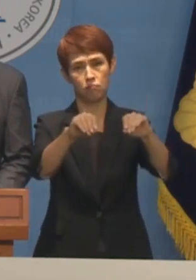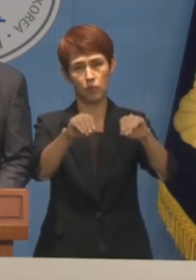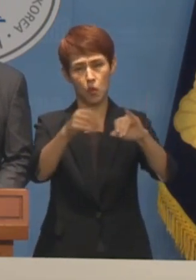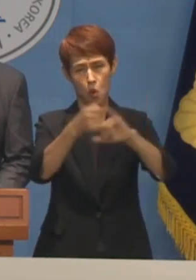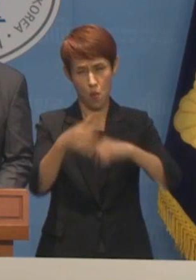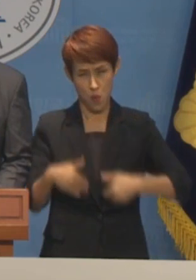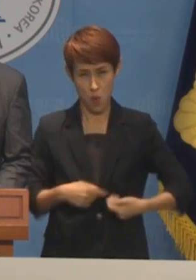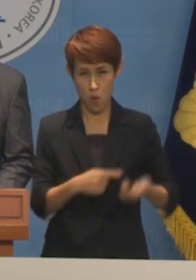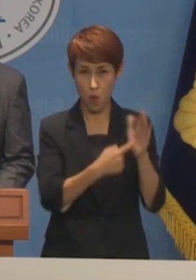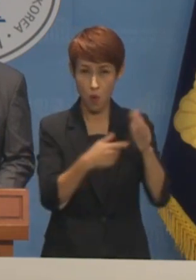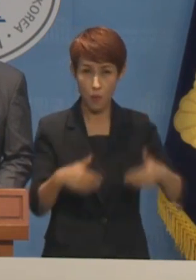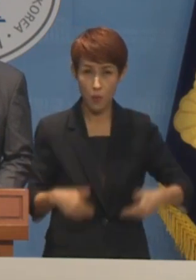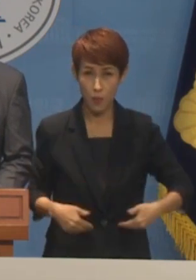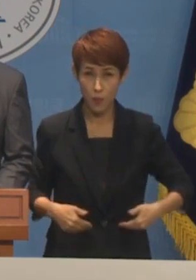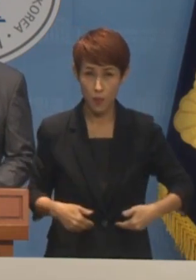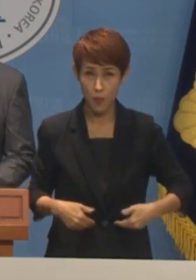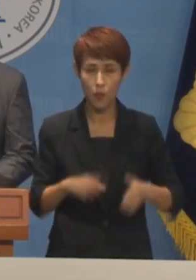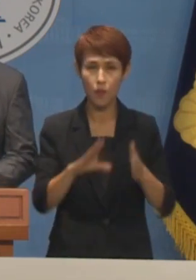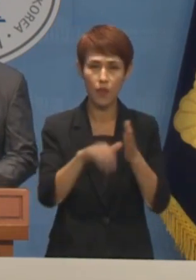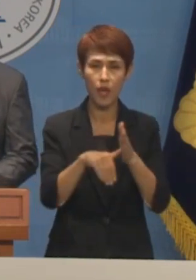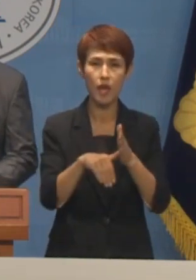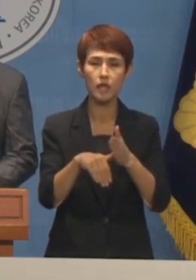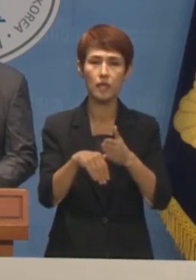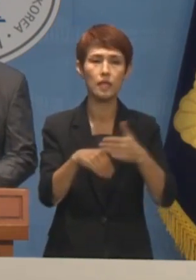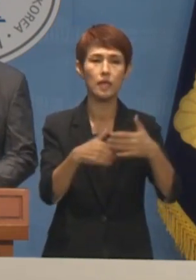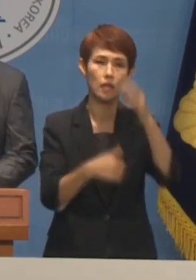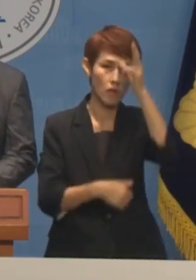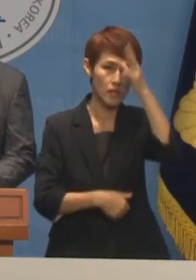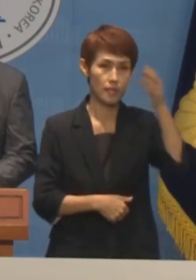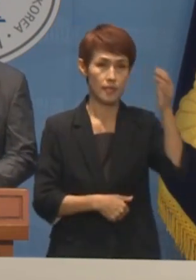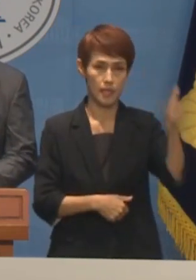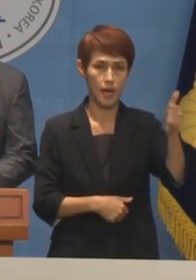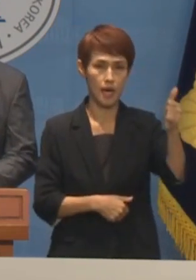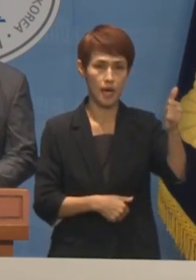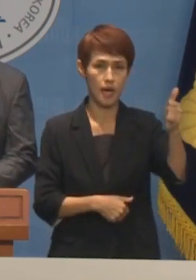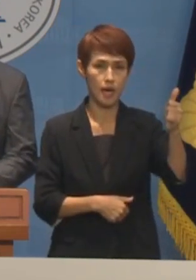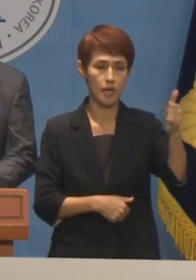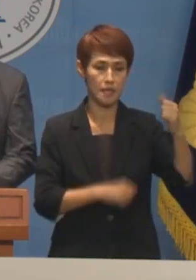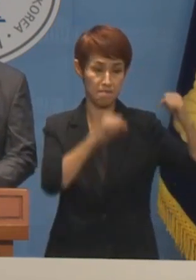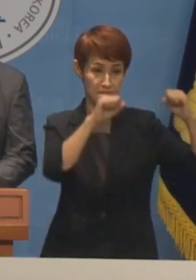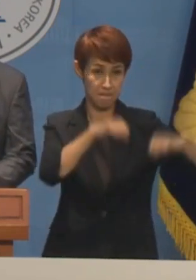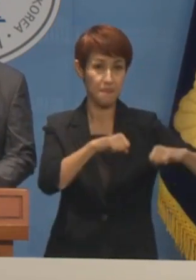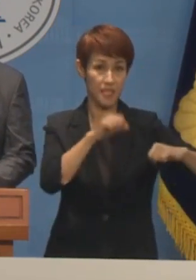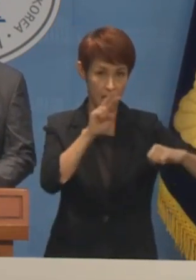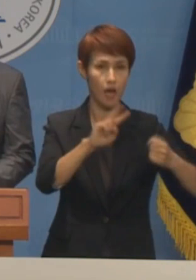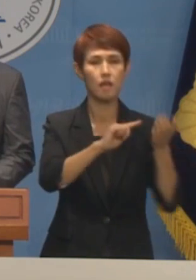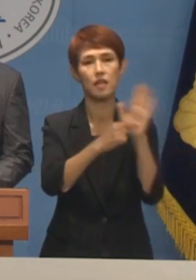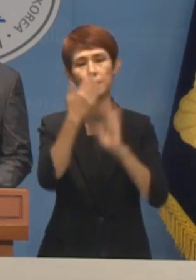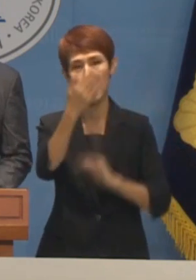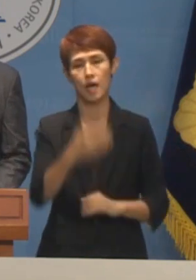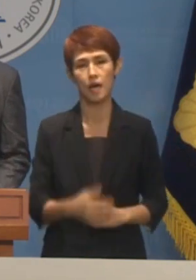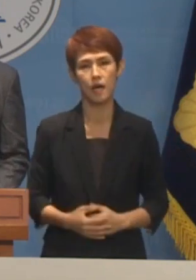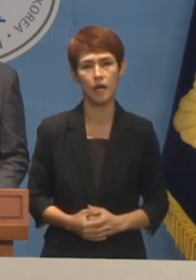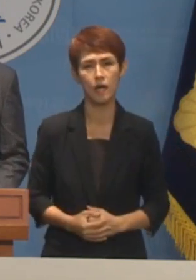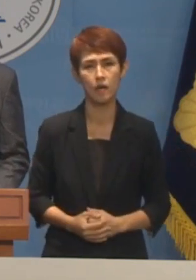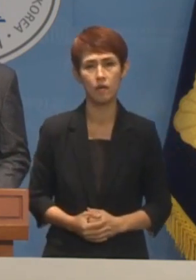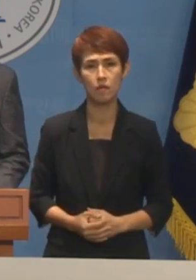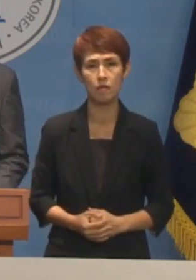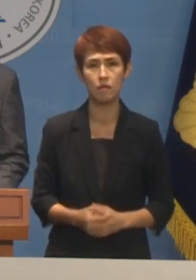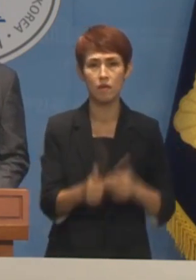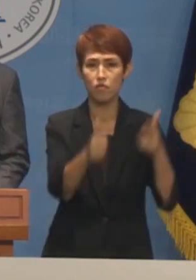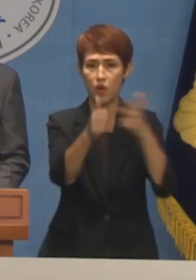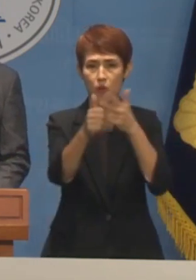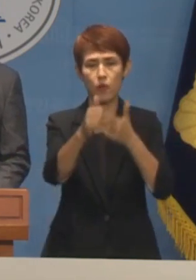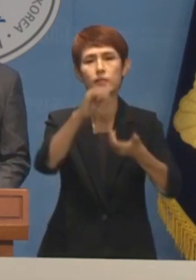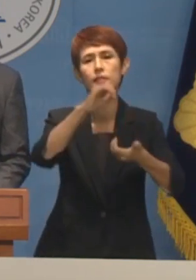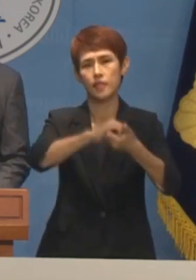불가피하게 공개해야 한다면 소속 기관장의 서면 사전 승인을 받도록 했습니다. 또한 촬영 제한과